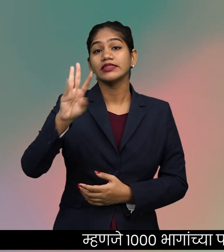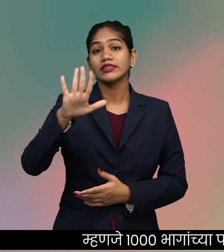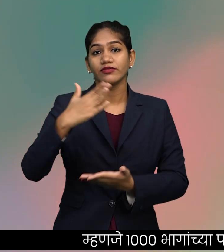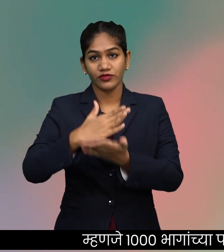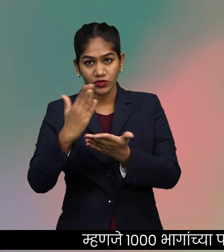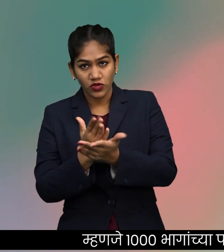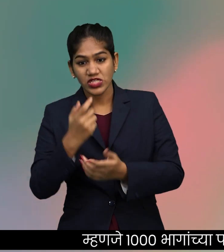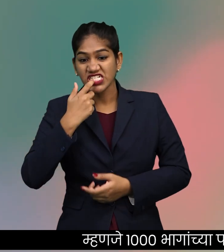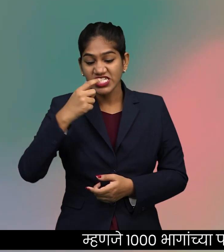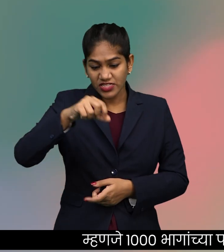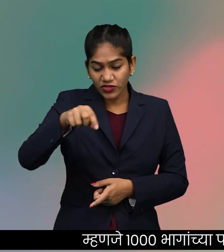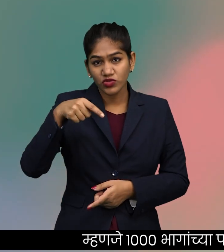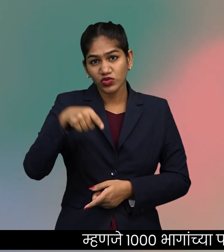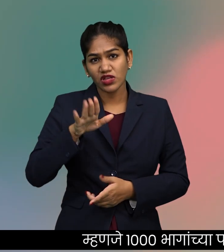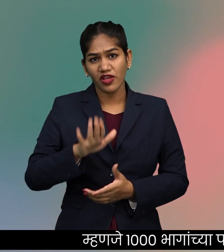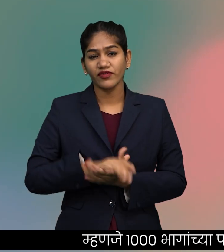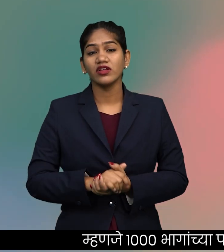मिठाचे सुमारे 35 भाग असते.